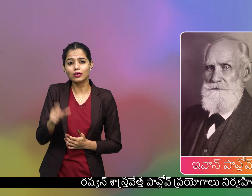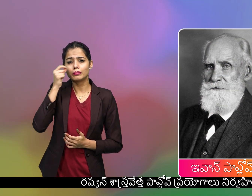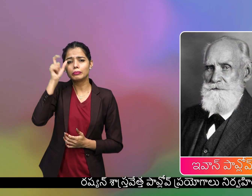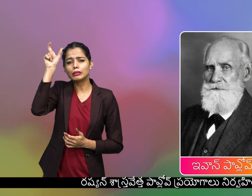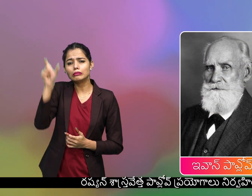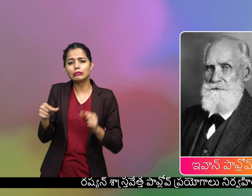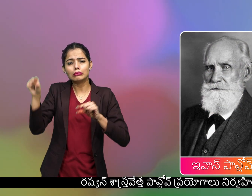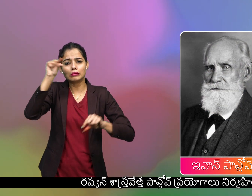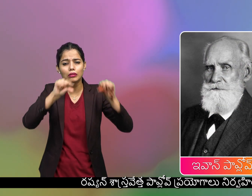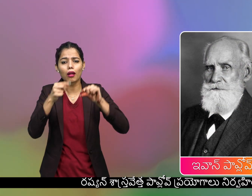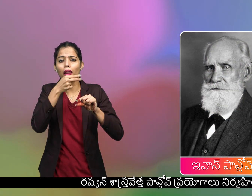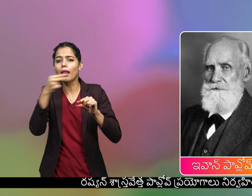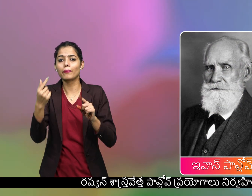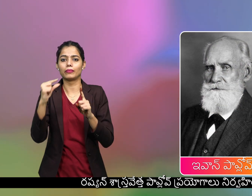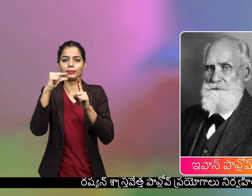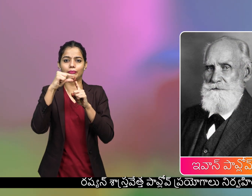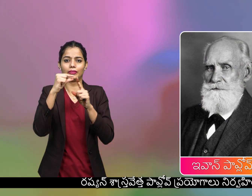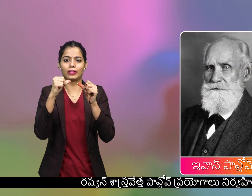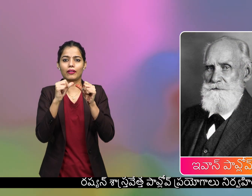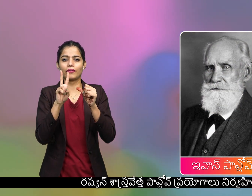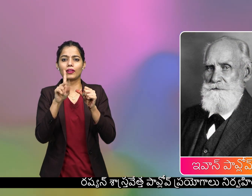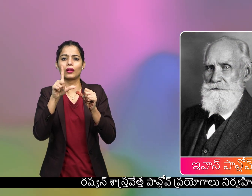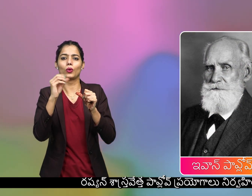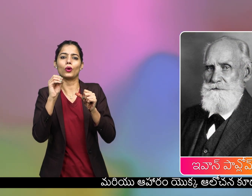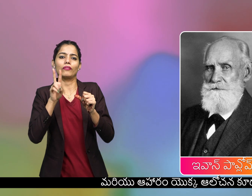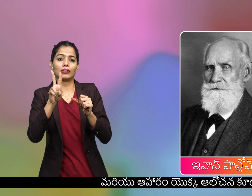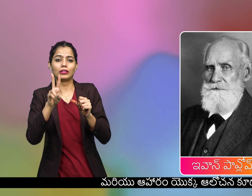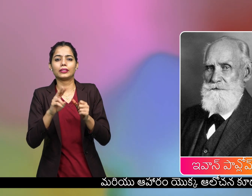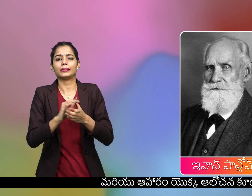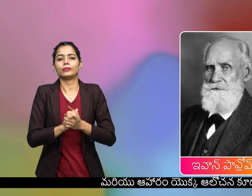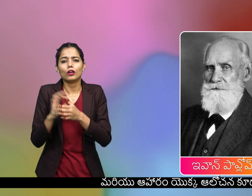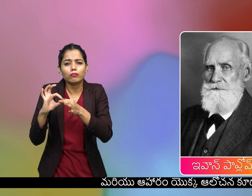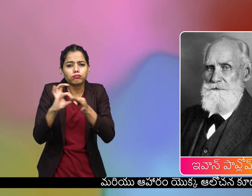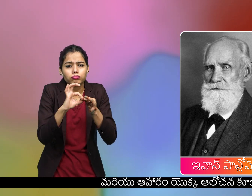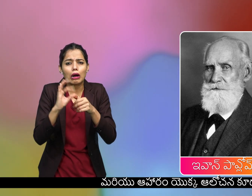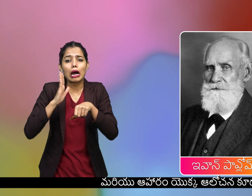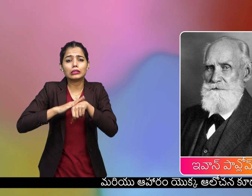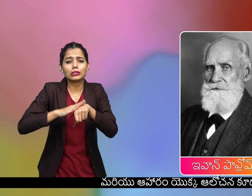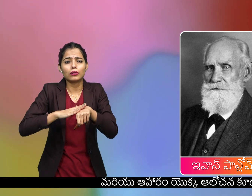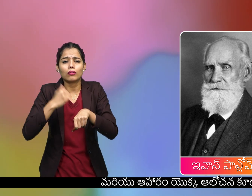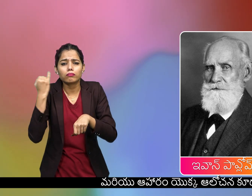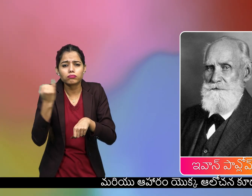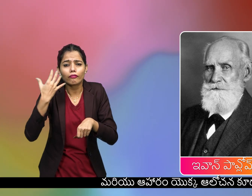రష్యన్ శాస్త్రవేత్త పావ్లోవ్ ప్రయోగాలు నిర్వహించాడు మరియు ఆహారం యొక్క ఆలోచన కూడా